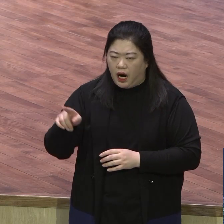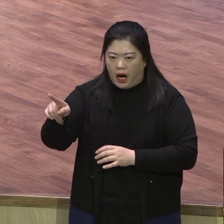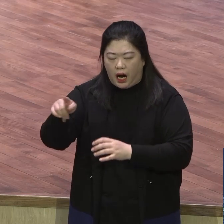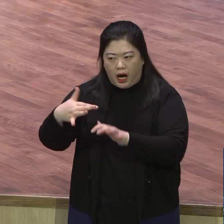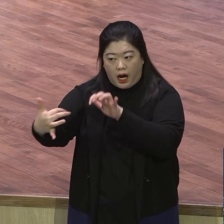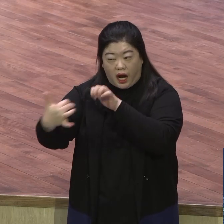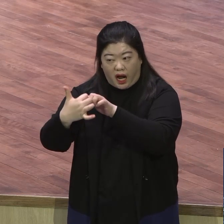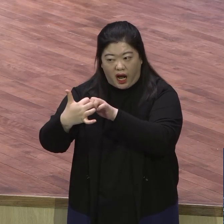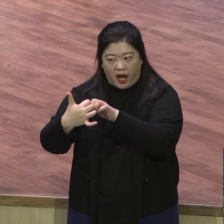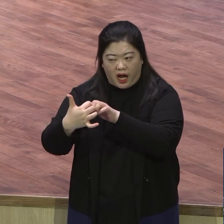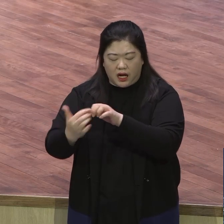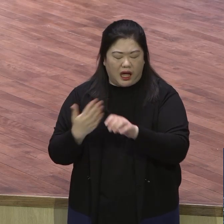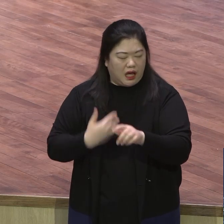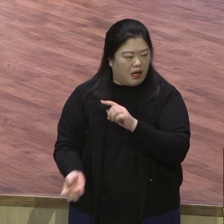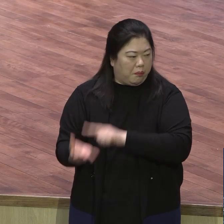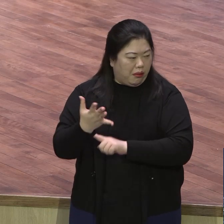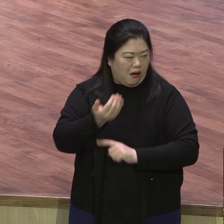군대에서